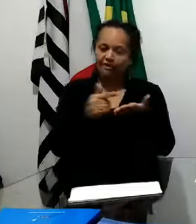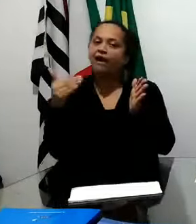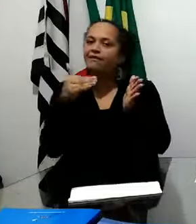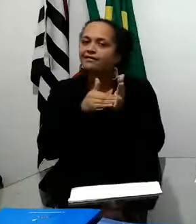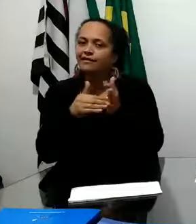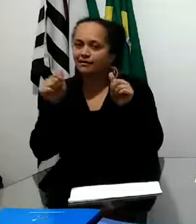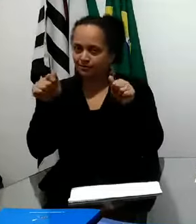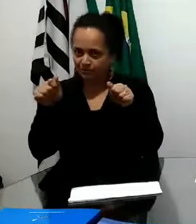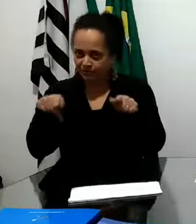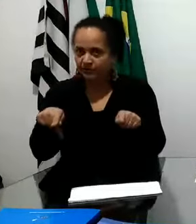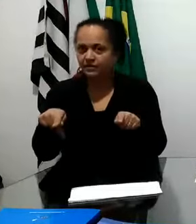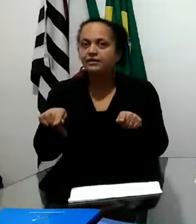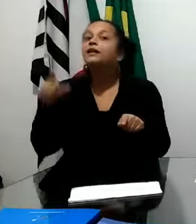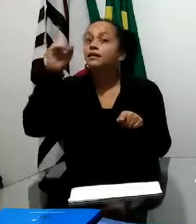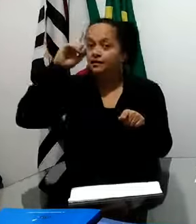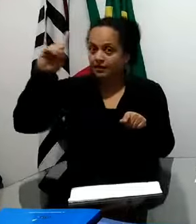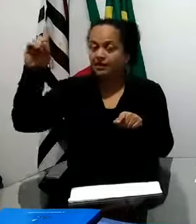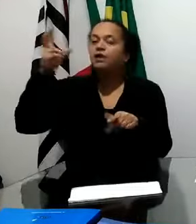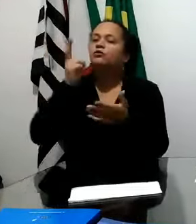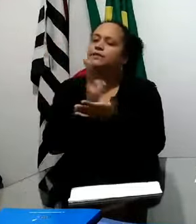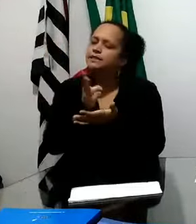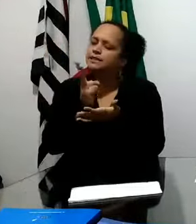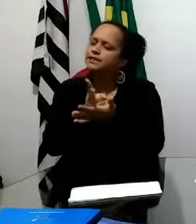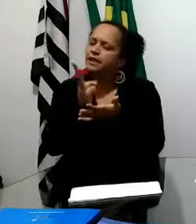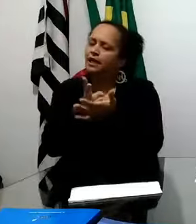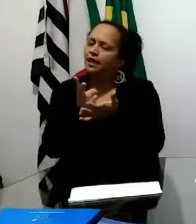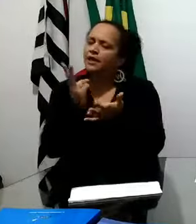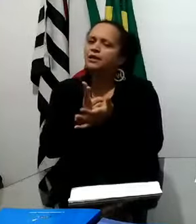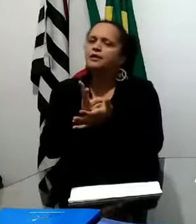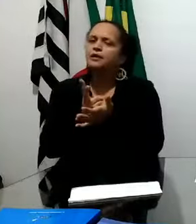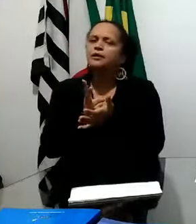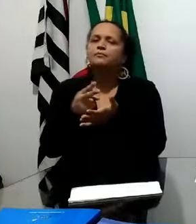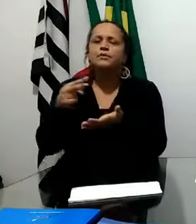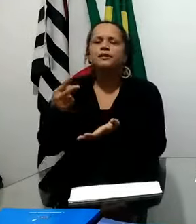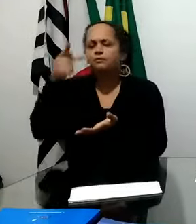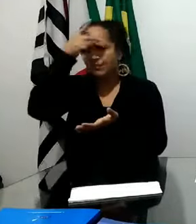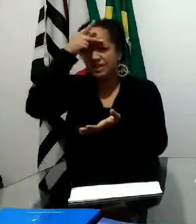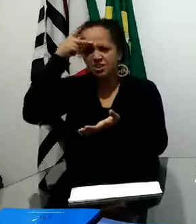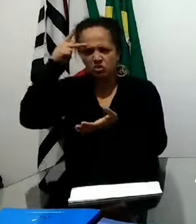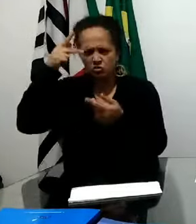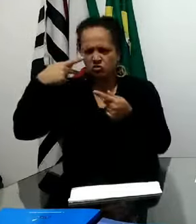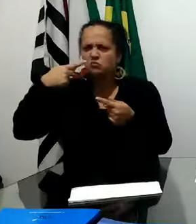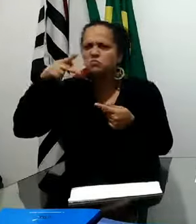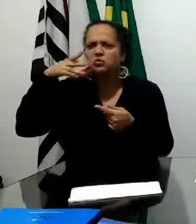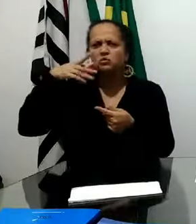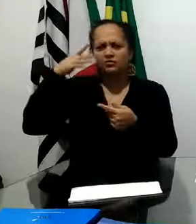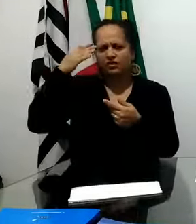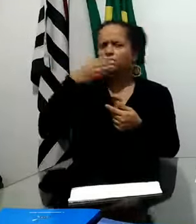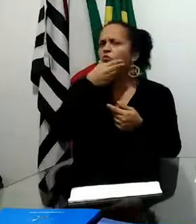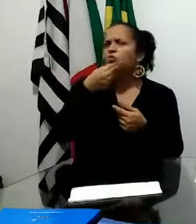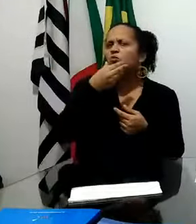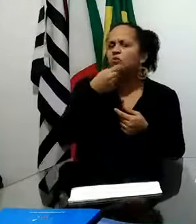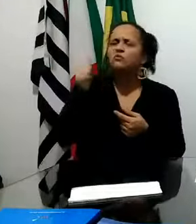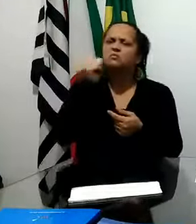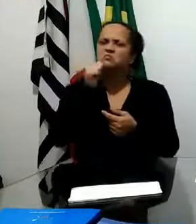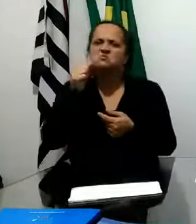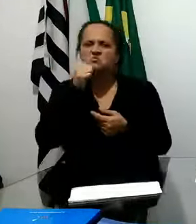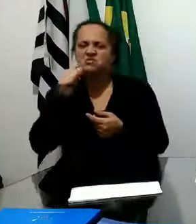sempre levantou, né? Homens e mulheres naqueles momentos específicos da história. Deus sempre usou, né? Deus usou